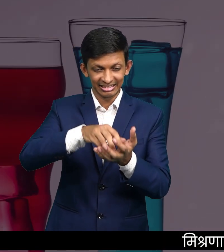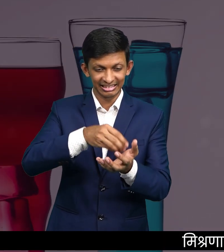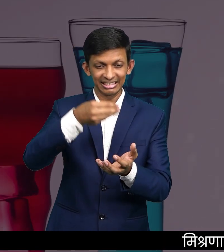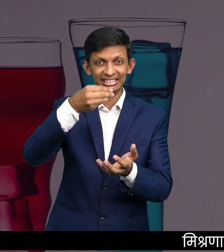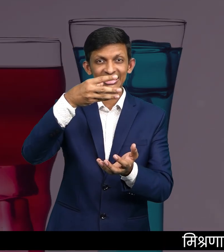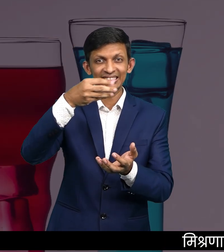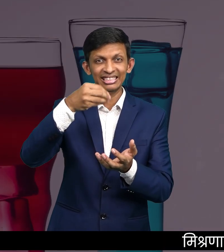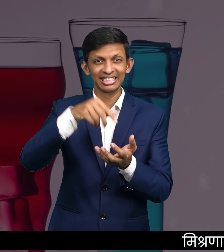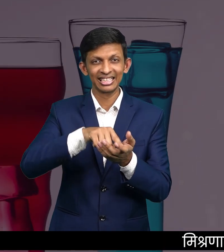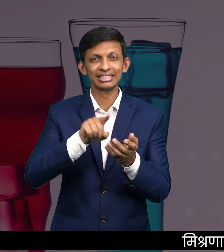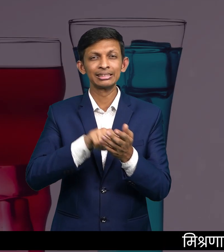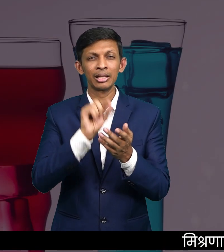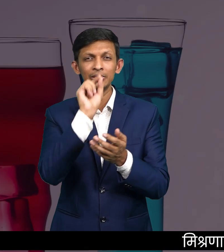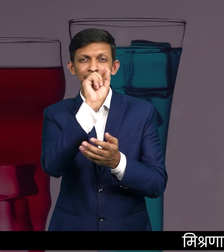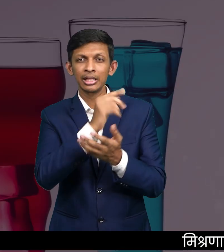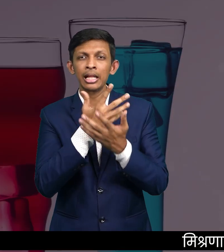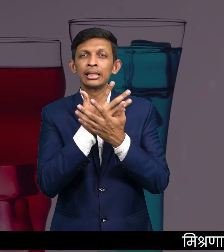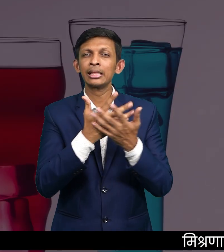मिश्रणातील घन कण